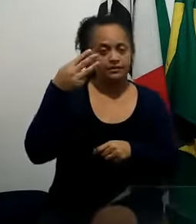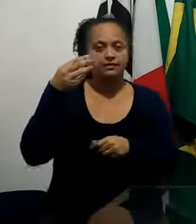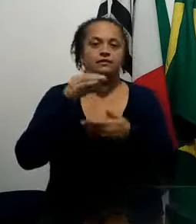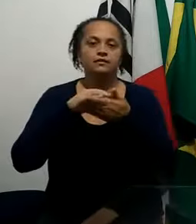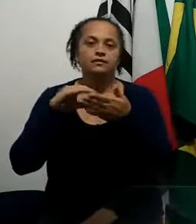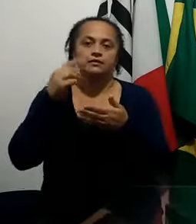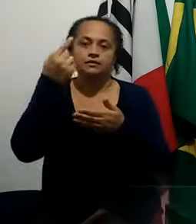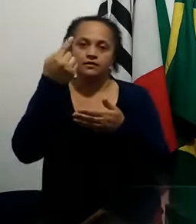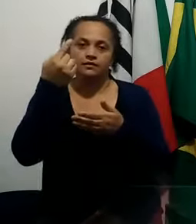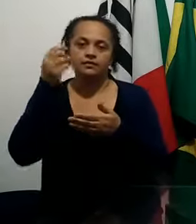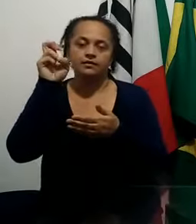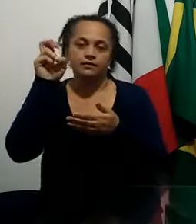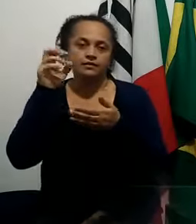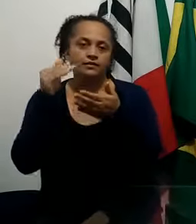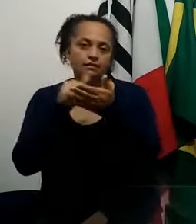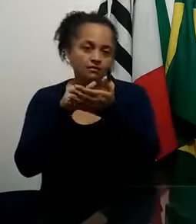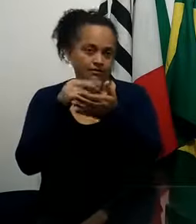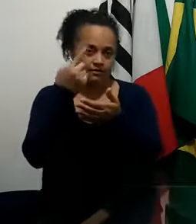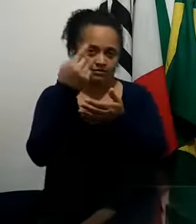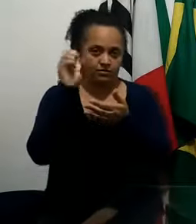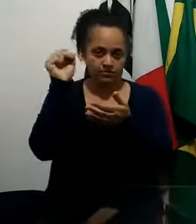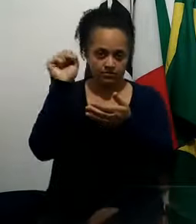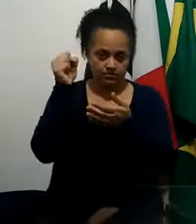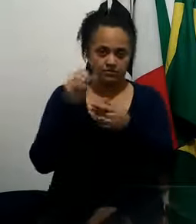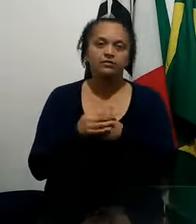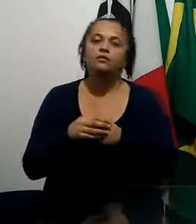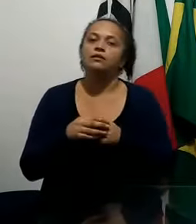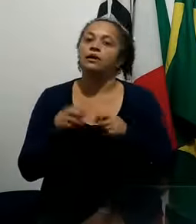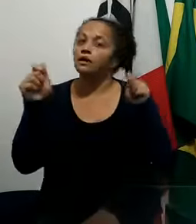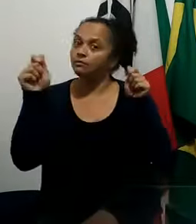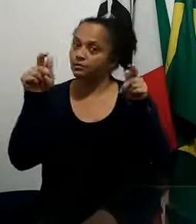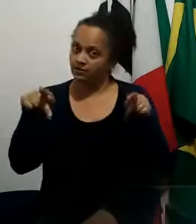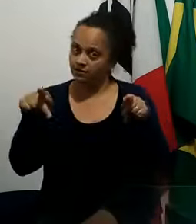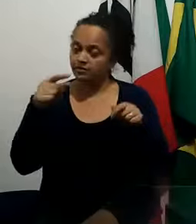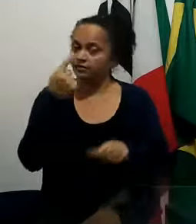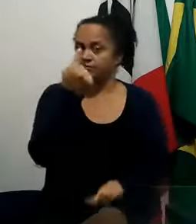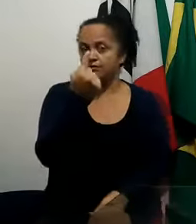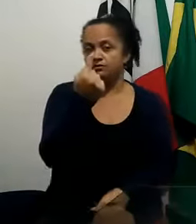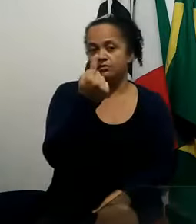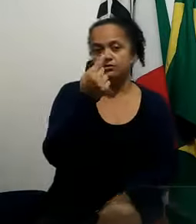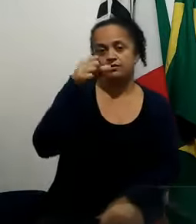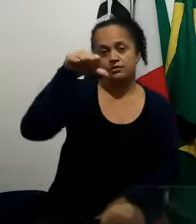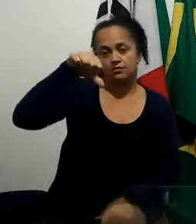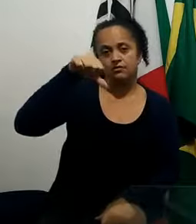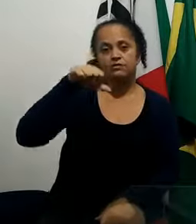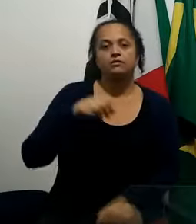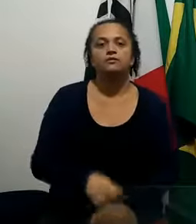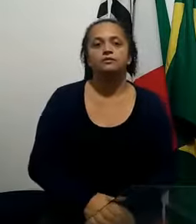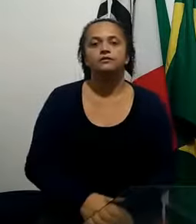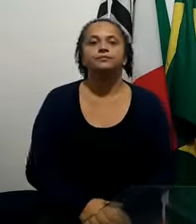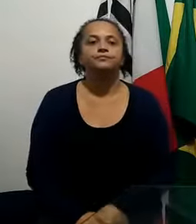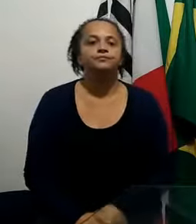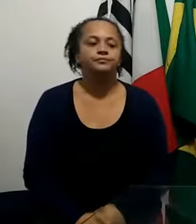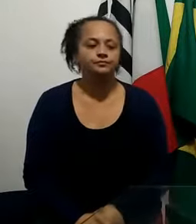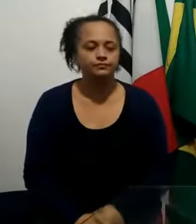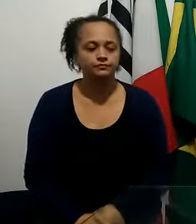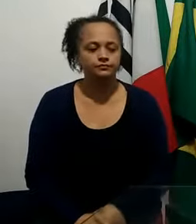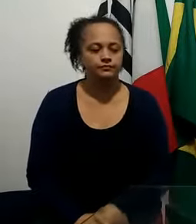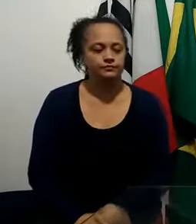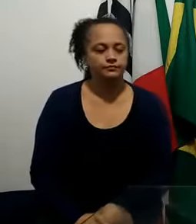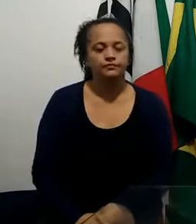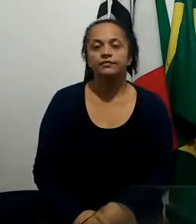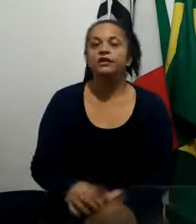18, e capítulo 19, versos 15 ao 21. Né? Veja bem, no final dos 3